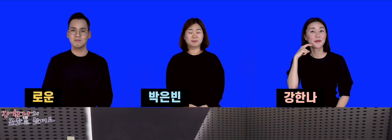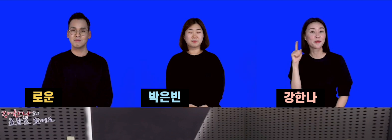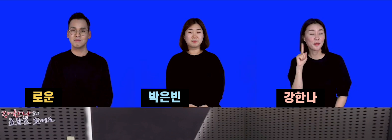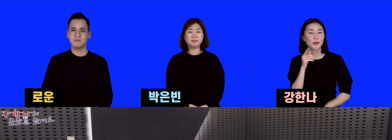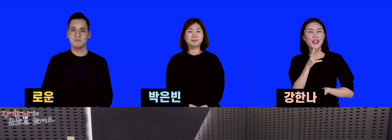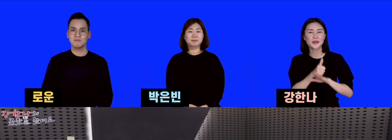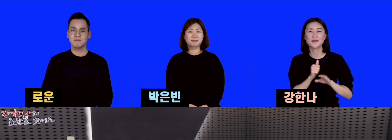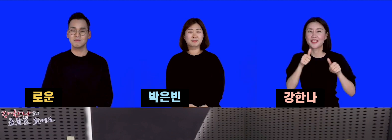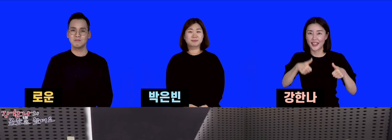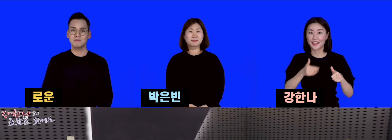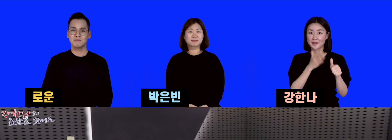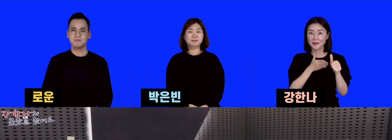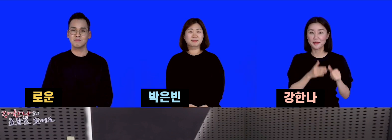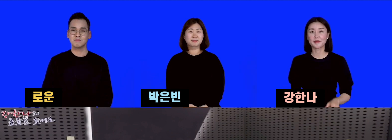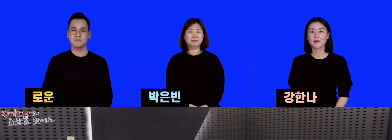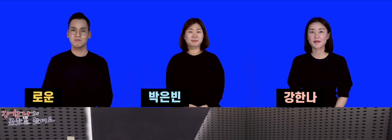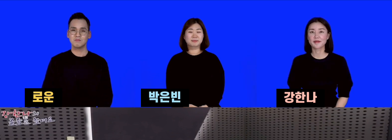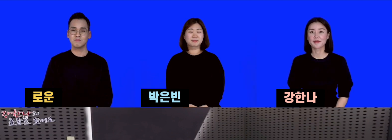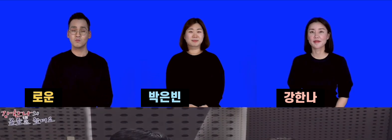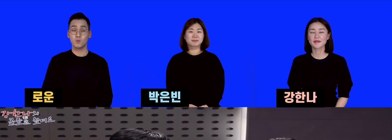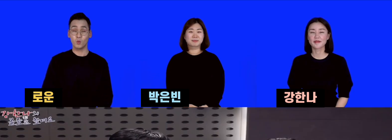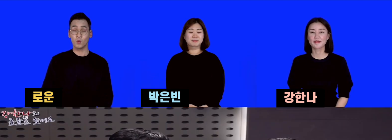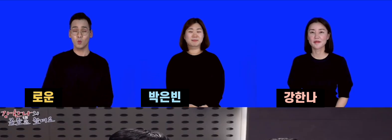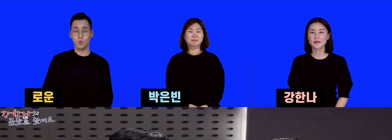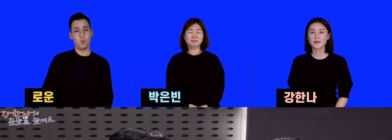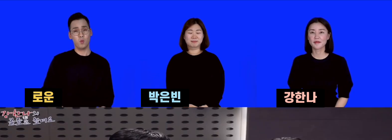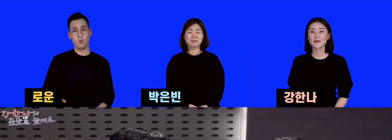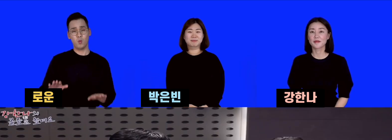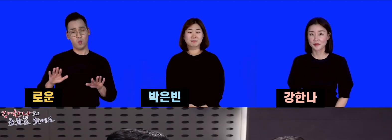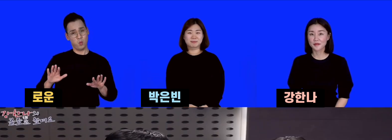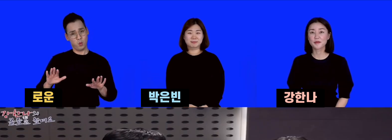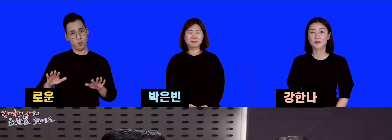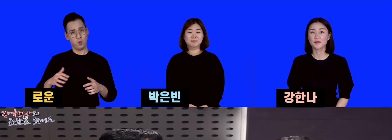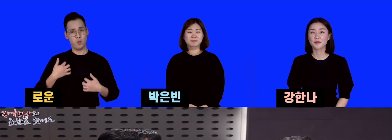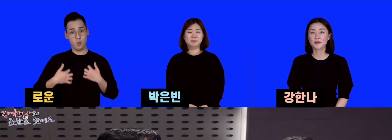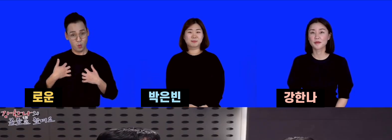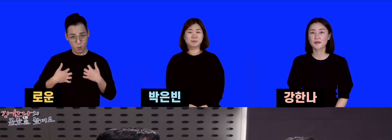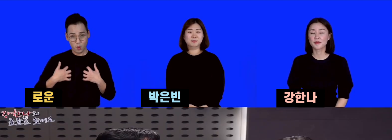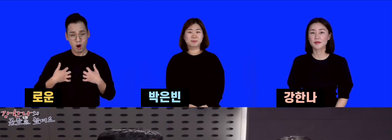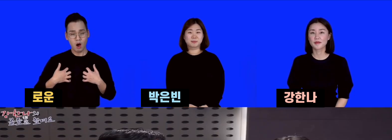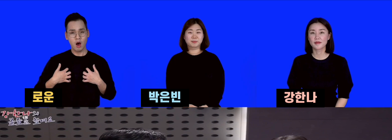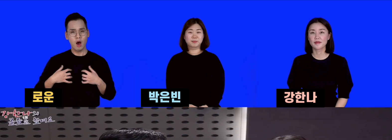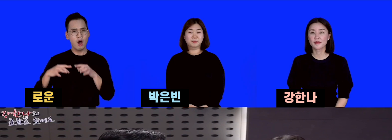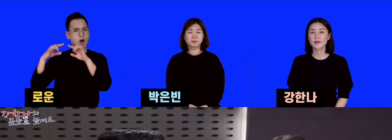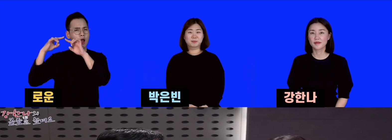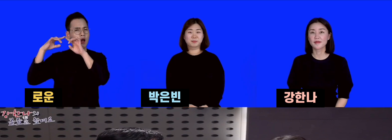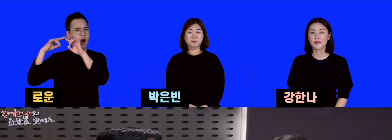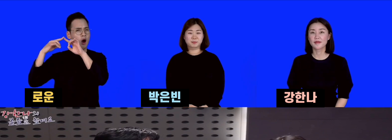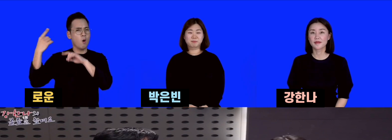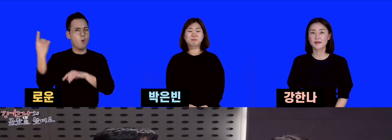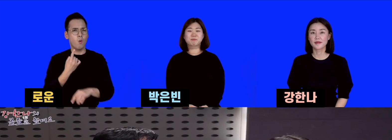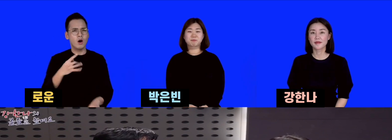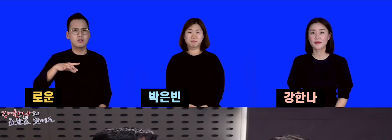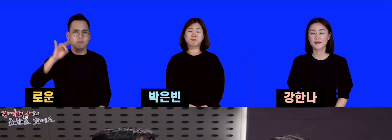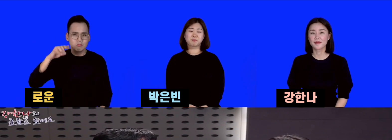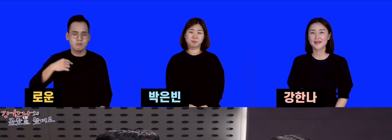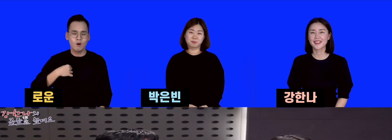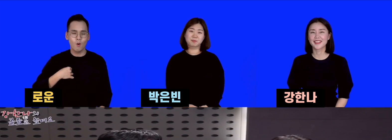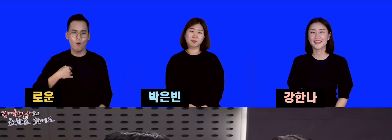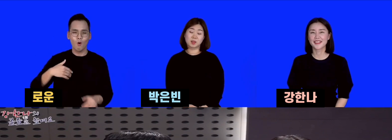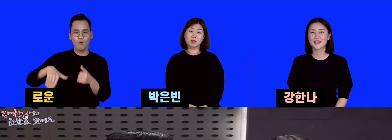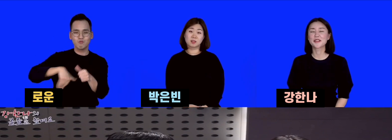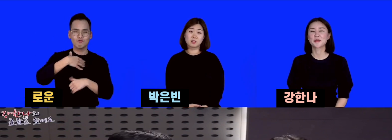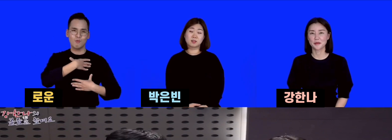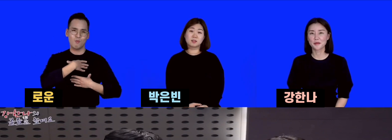소감과 함께 끝인사 부탁드릴게요 너무 재밌었고요 이렇게 정말 처음 나와보는데 너무 재미있고